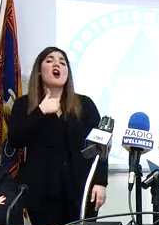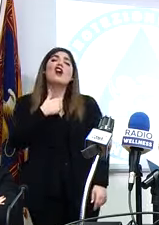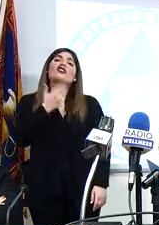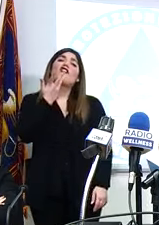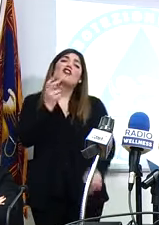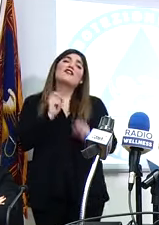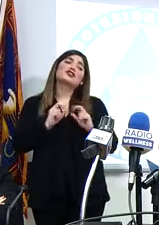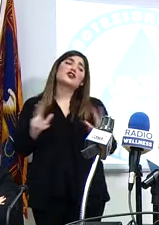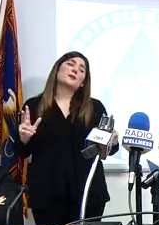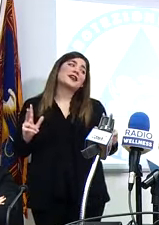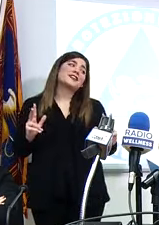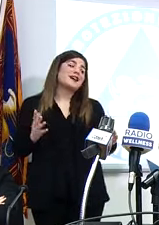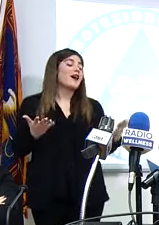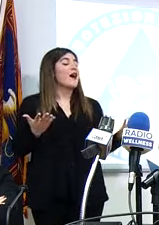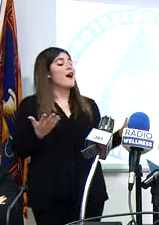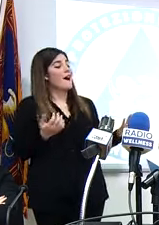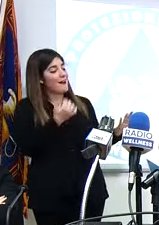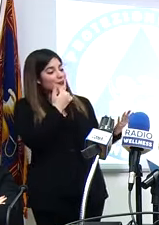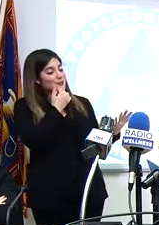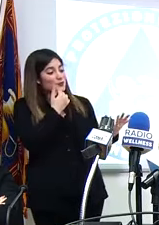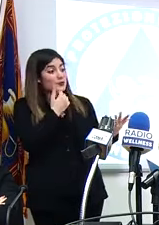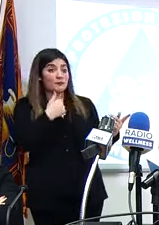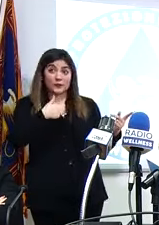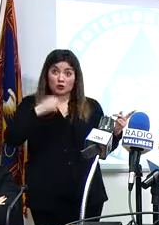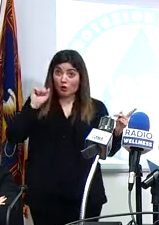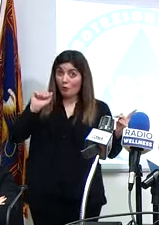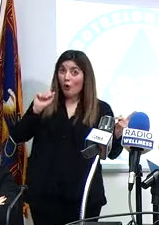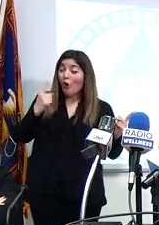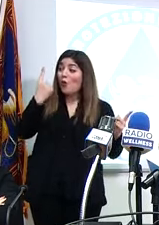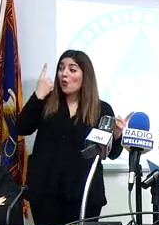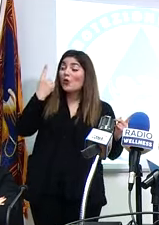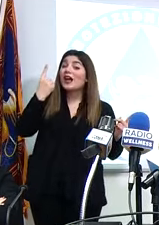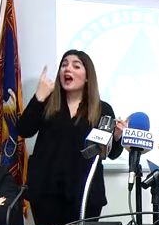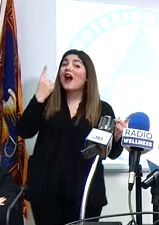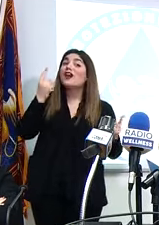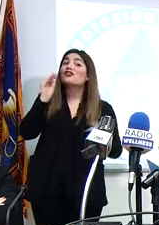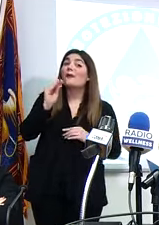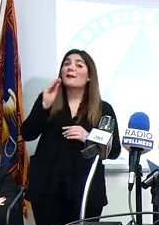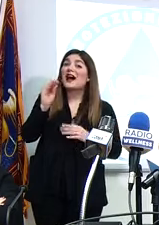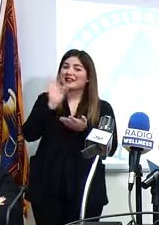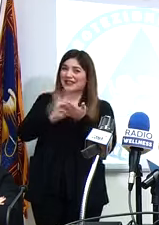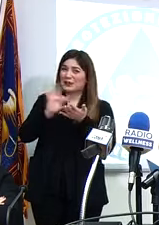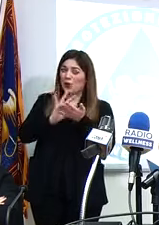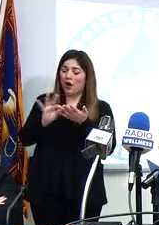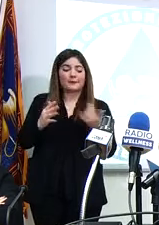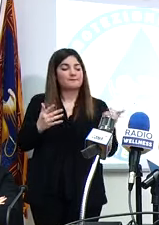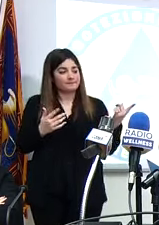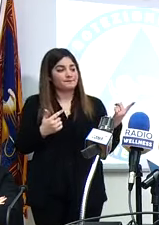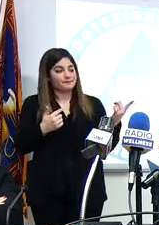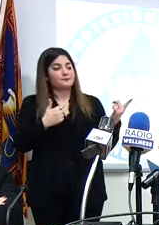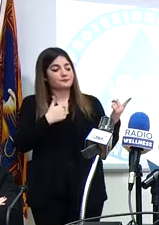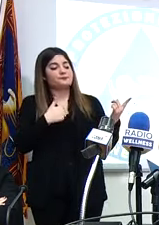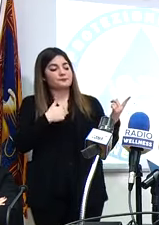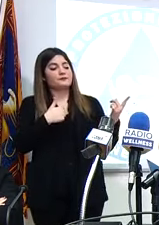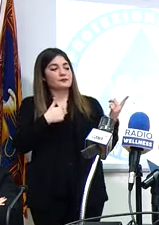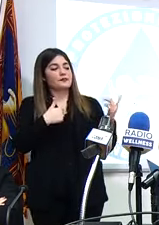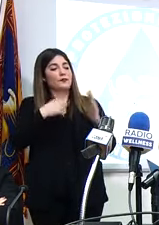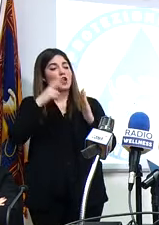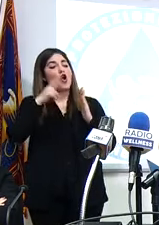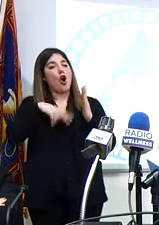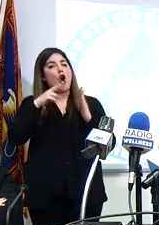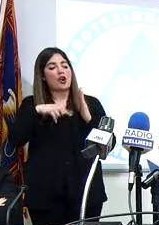basta, scusate. Posso chiedere una roba sulla scuola, per favore? Ecco, allora, venendo qua ho letto un lavoro preprint, uno di quelli che è messo